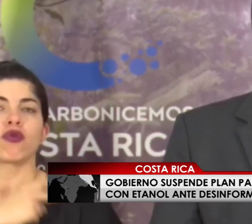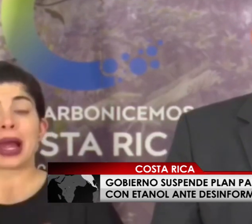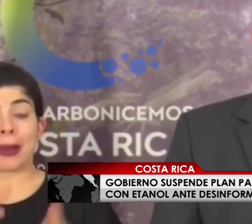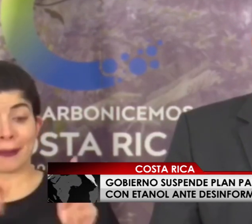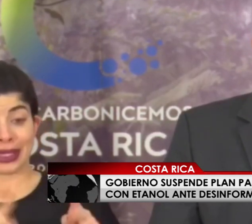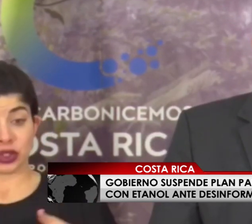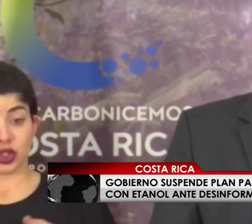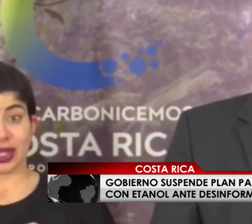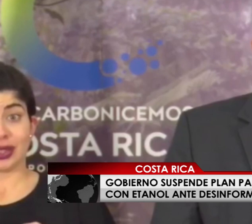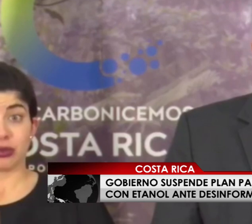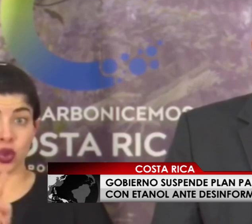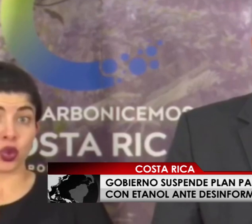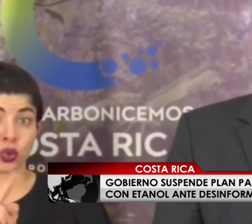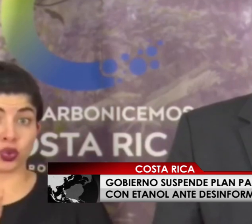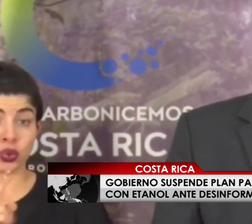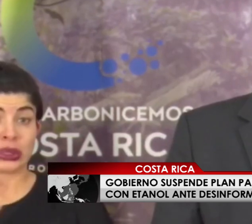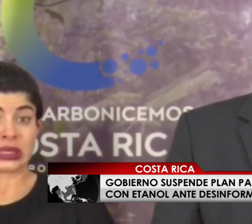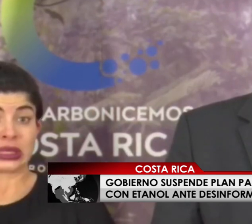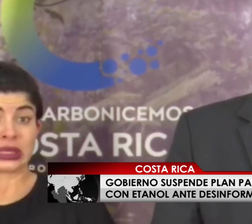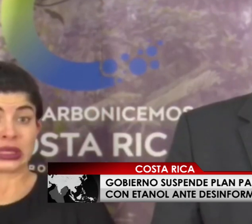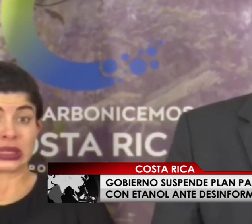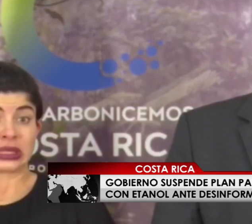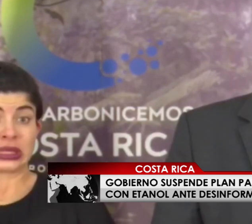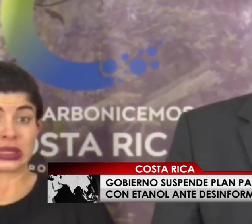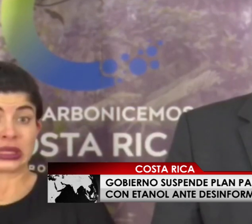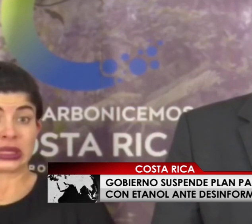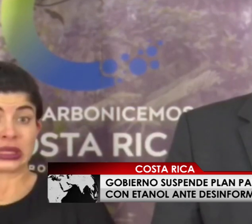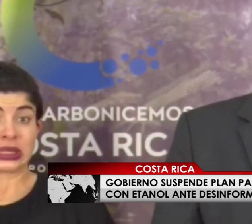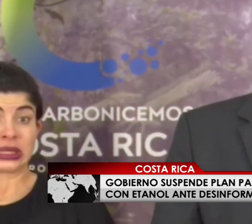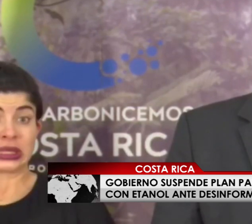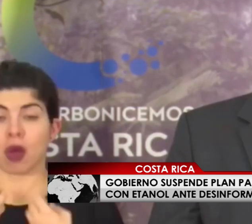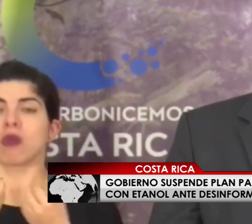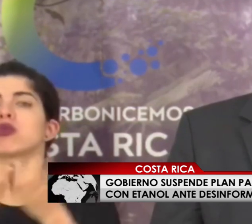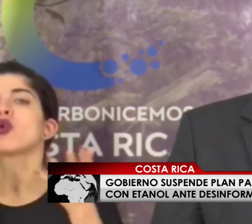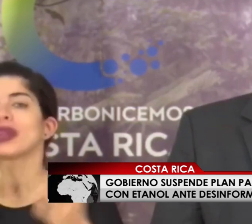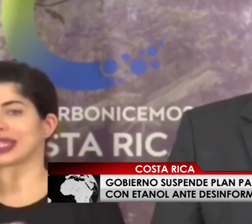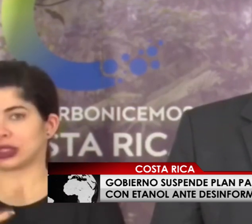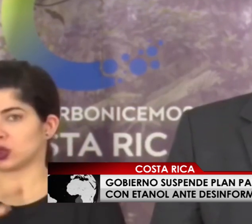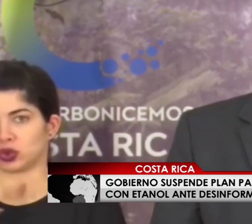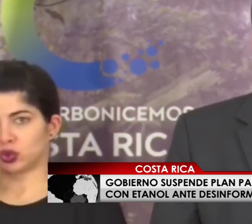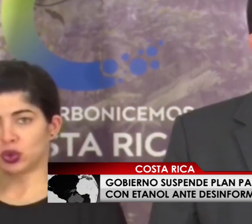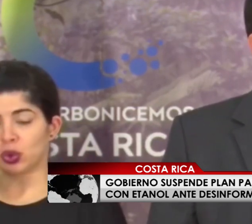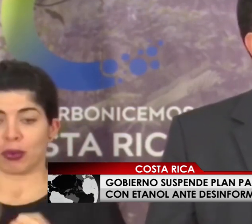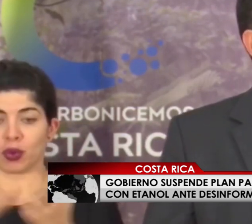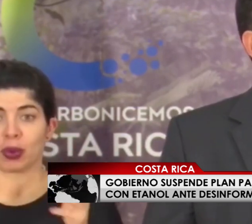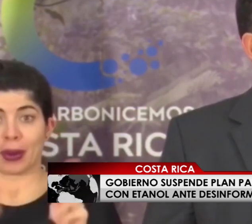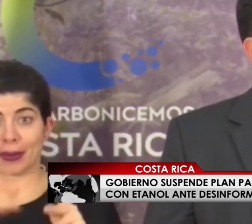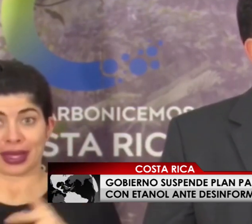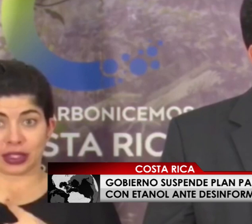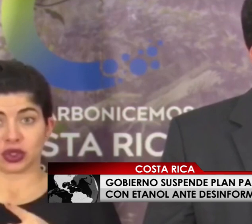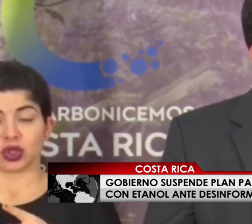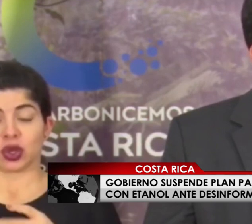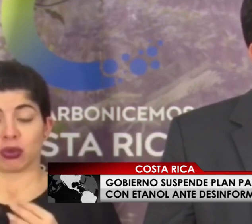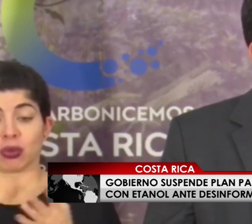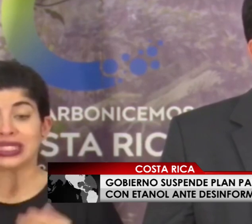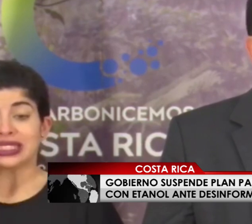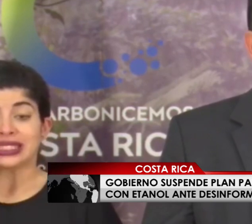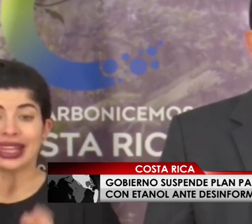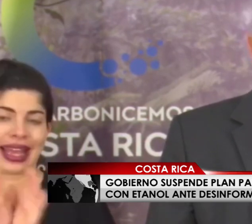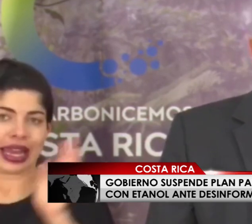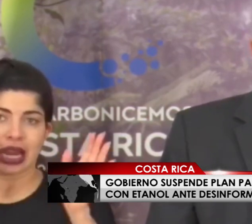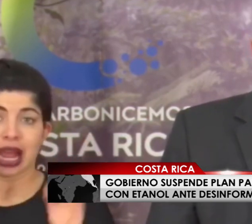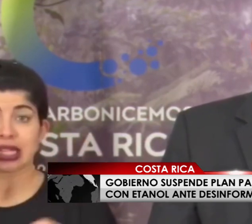usuarios, dueños de vehículos del público, no de instituciones del Estado, sino del público en